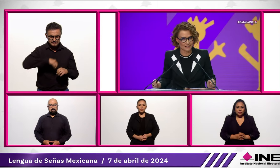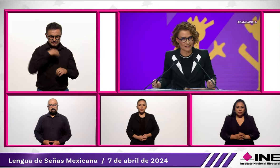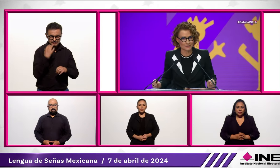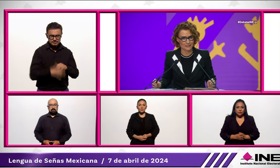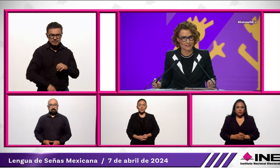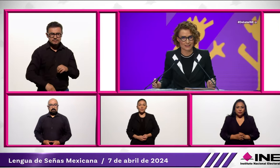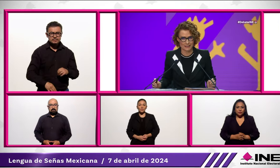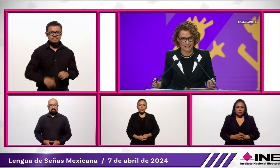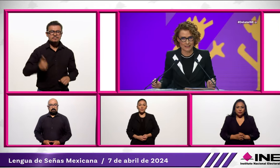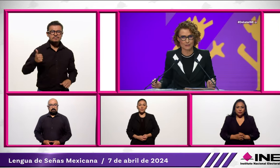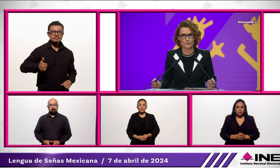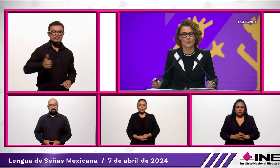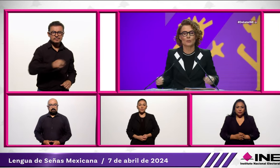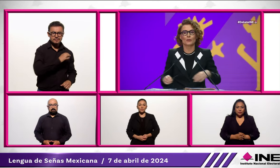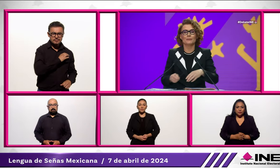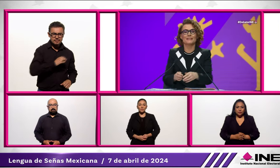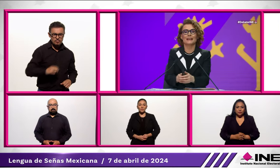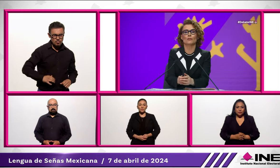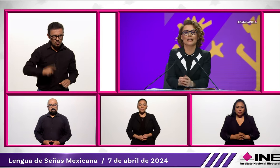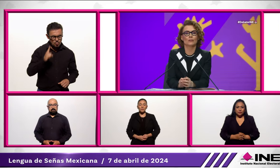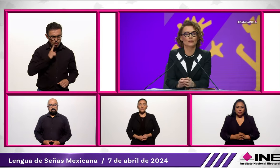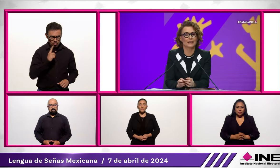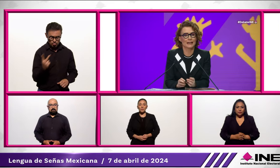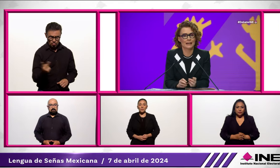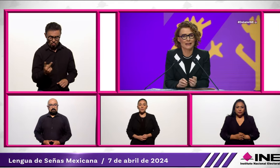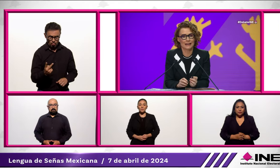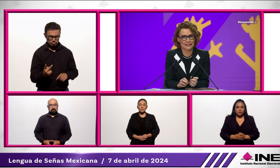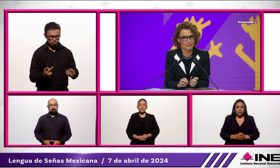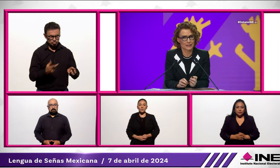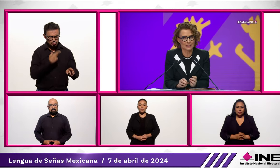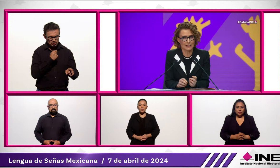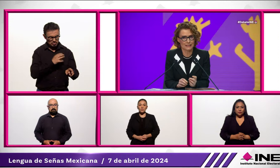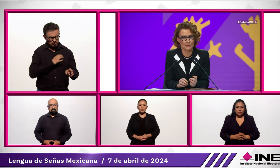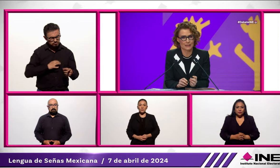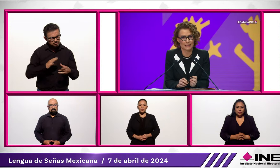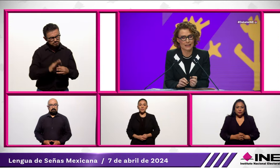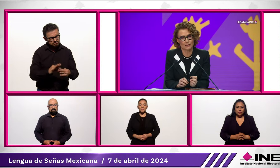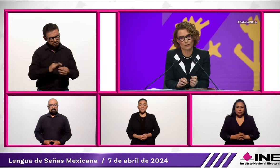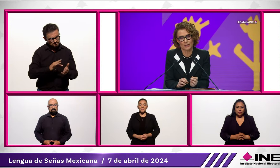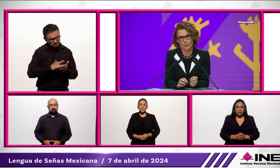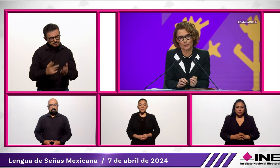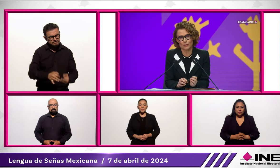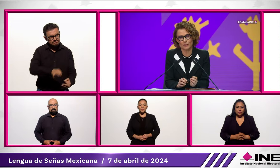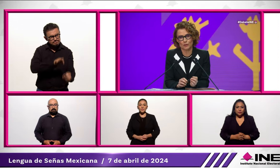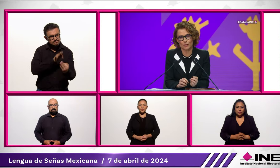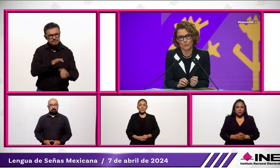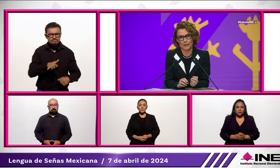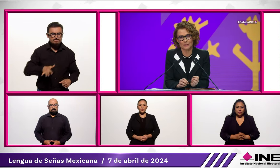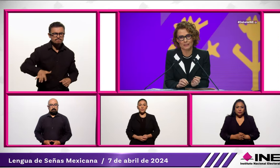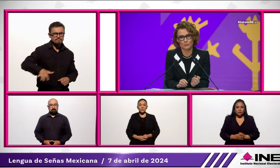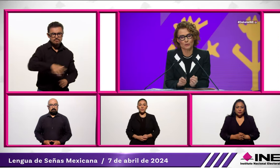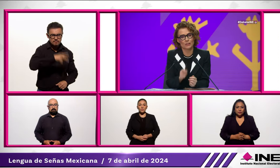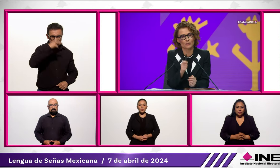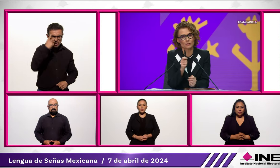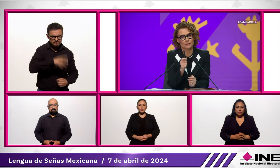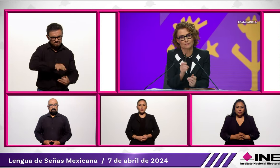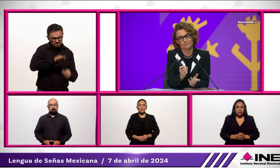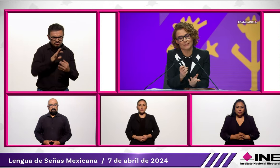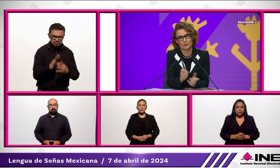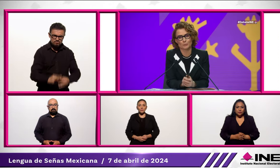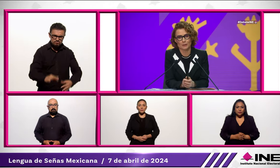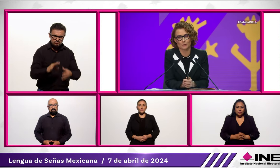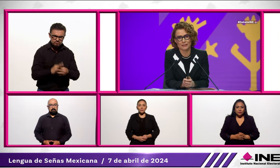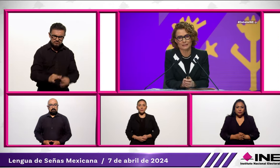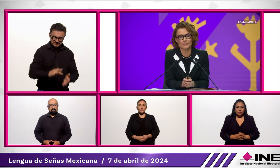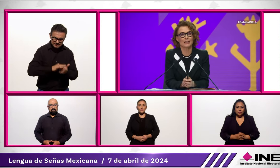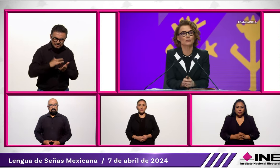las candidatas y al candidato por haber dialogado de cara a las mexicanas y mexicanos, pero sobre todo por haber respondido